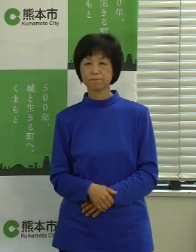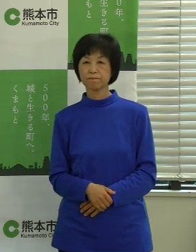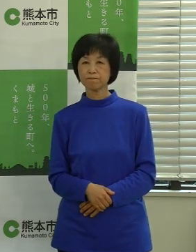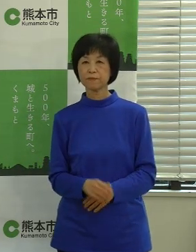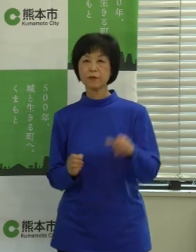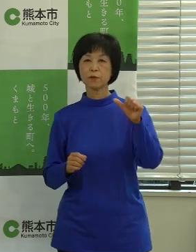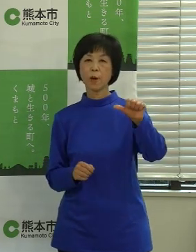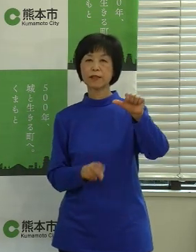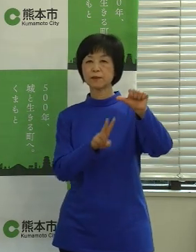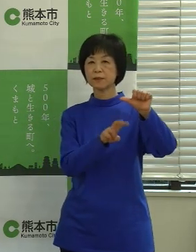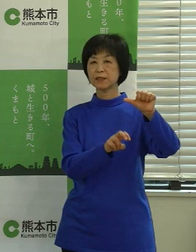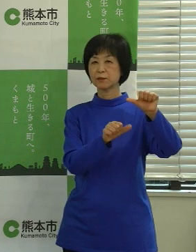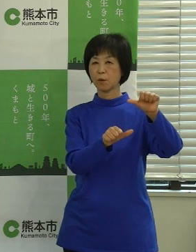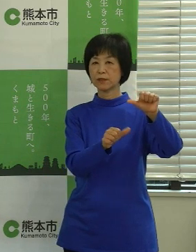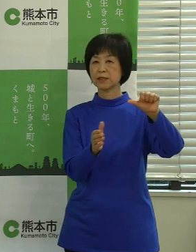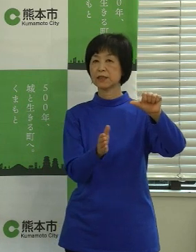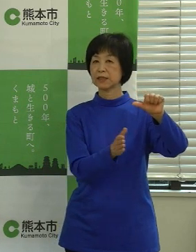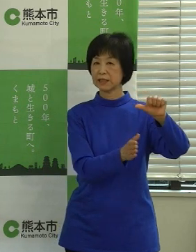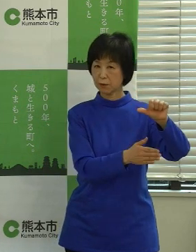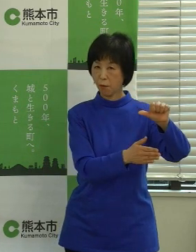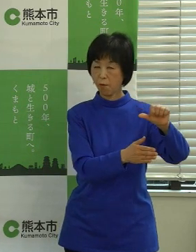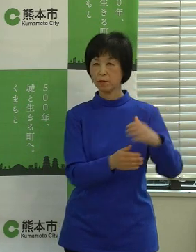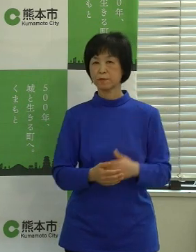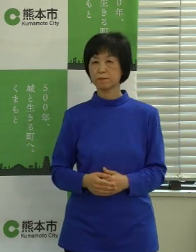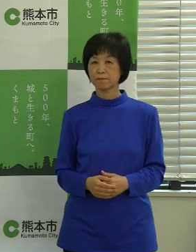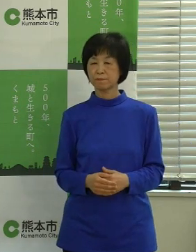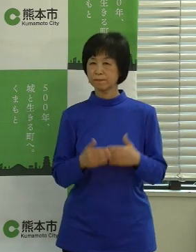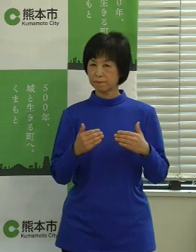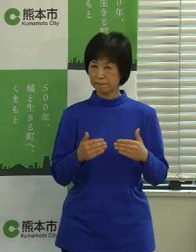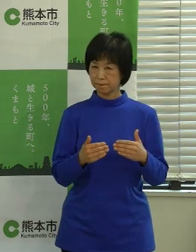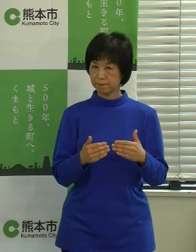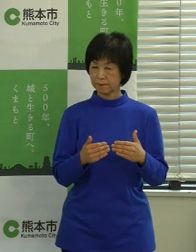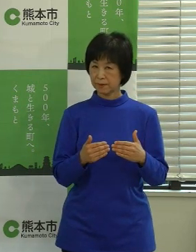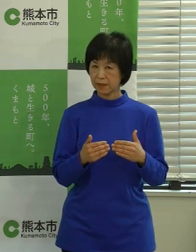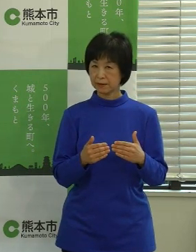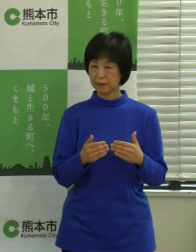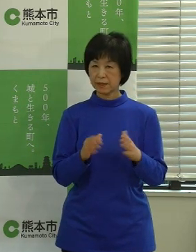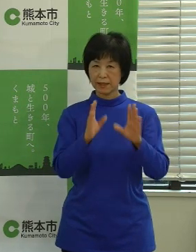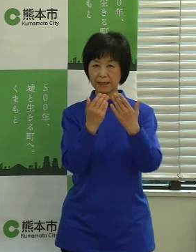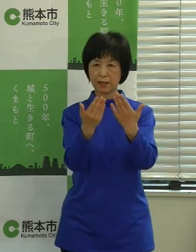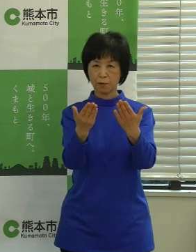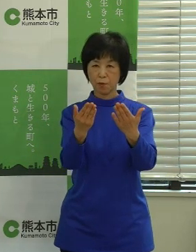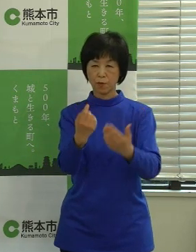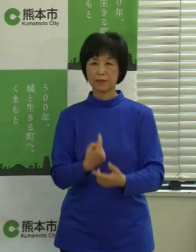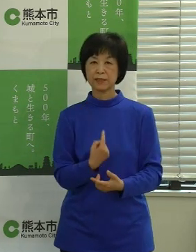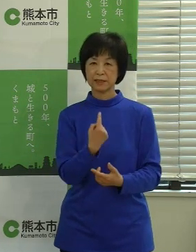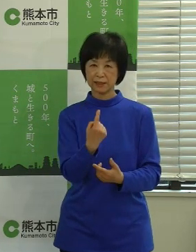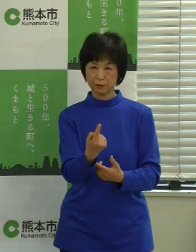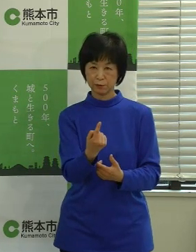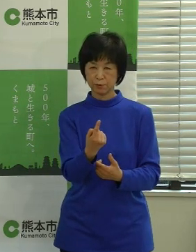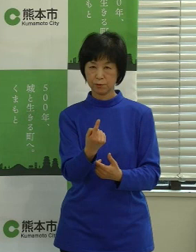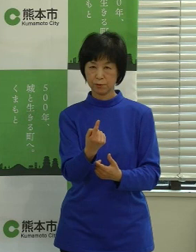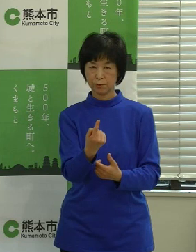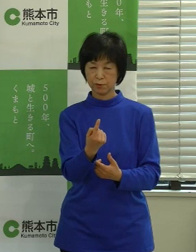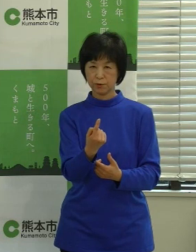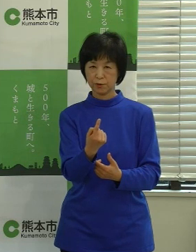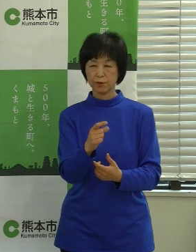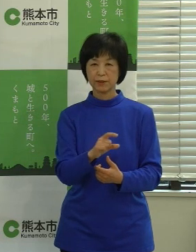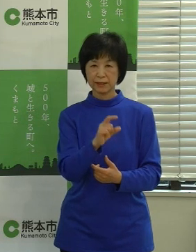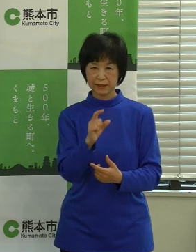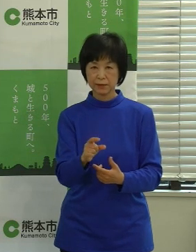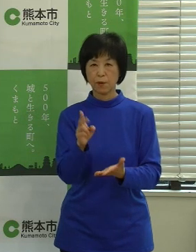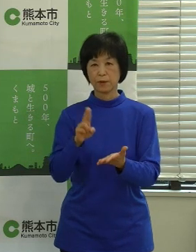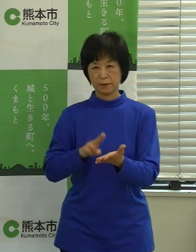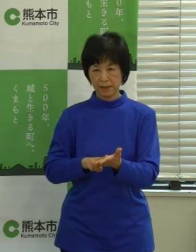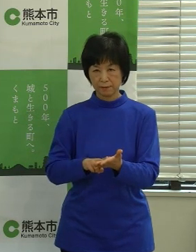まあ、5月25日以降、段階的にその登校日ですね、臨時登校日を認めながら、